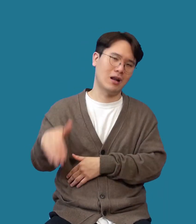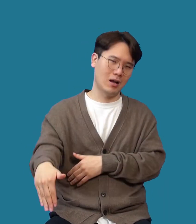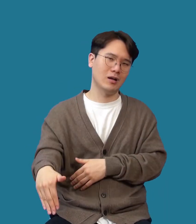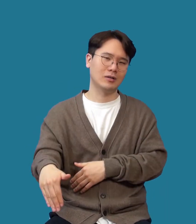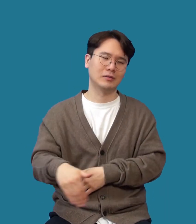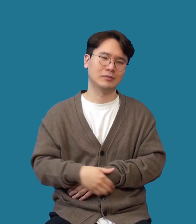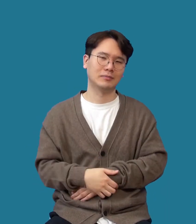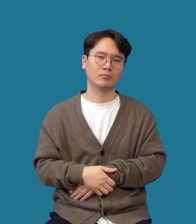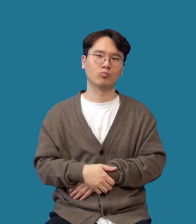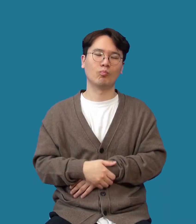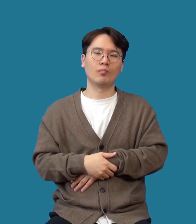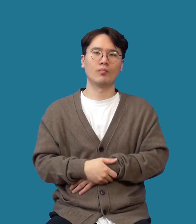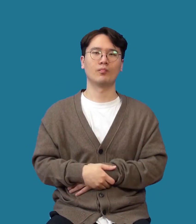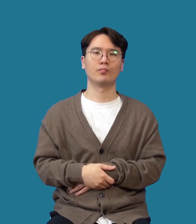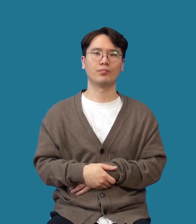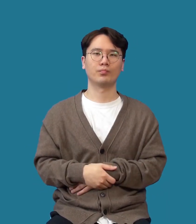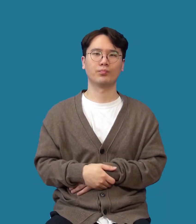타락입니다.